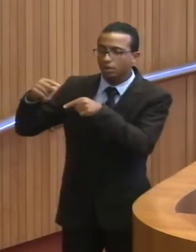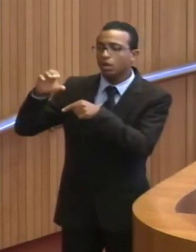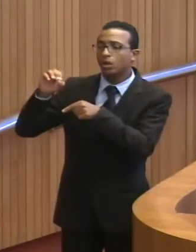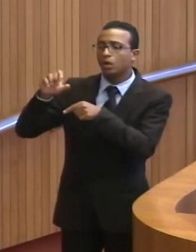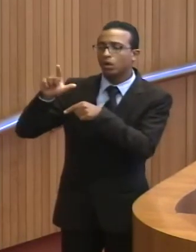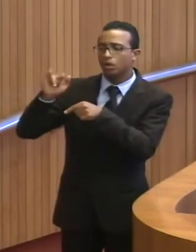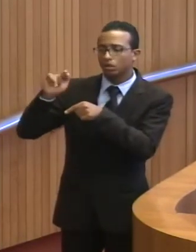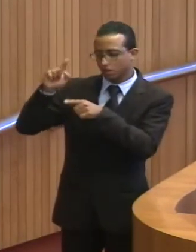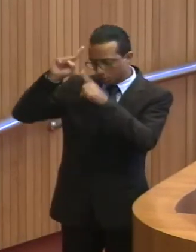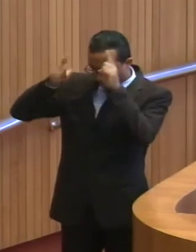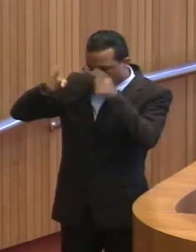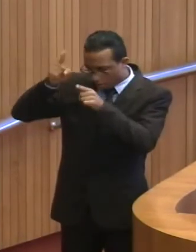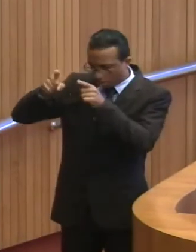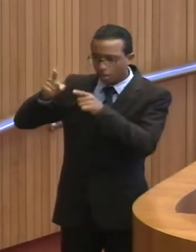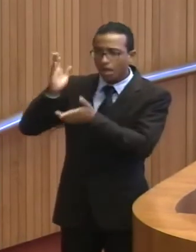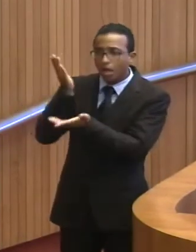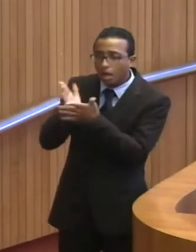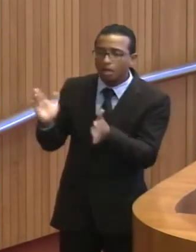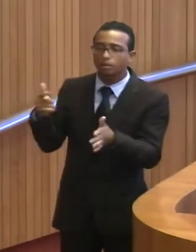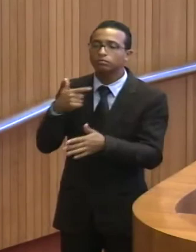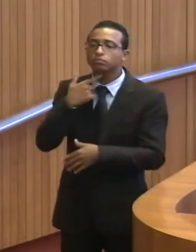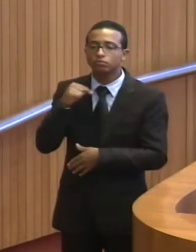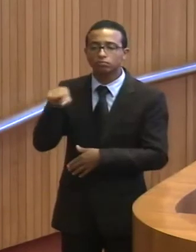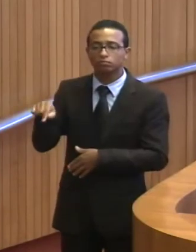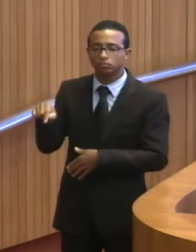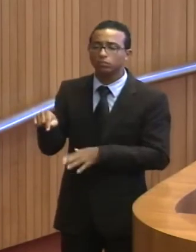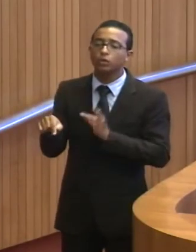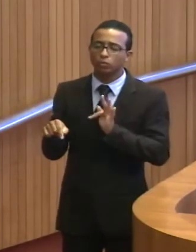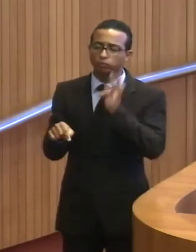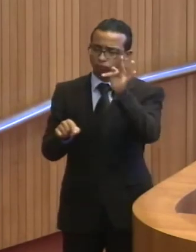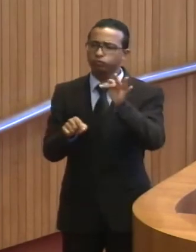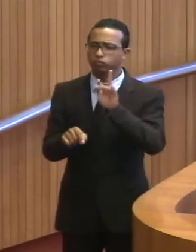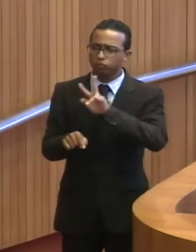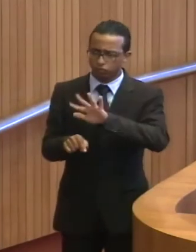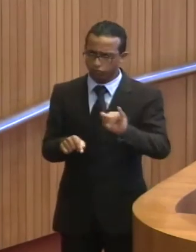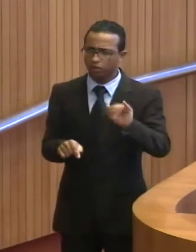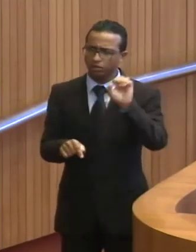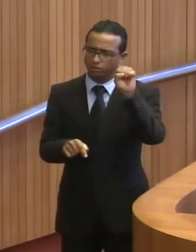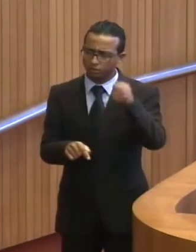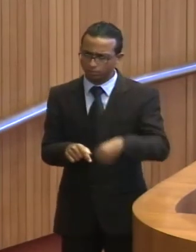e de mandonismo que existe no Estado do Maranhão. E isso vai acontecer.